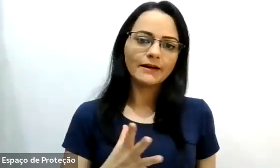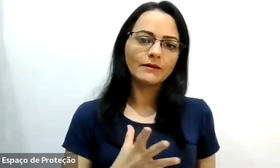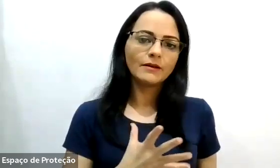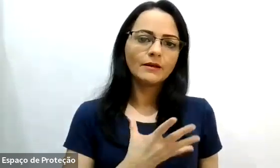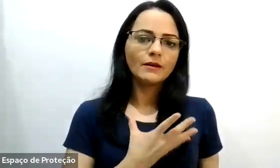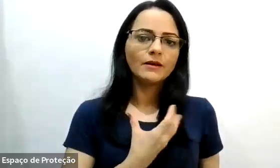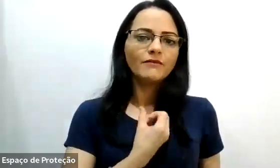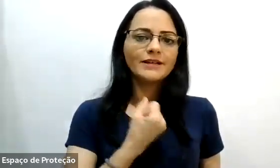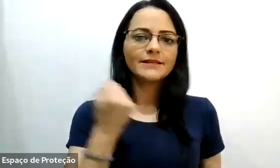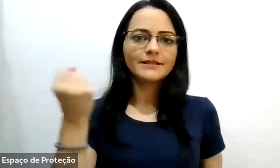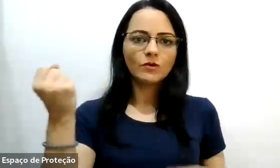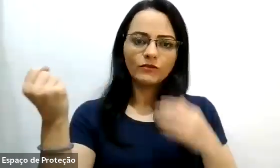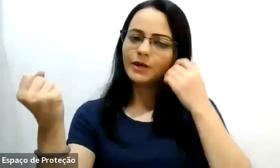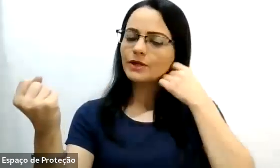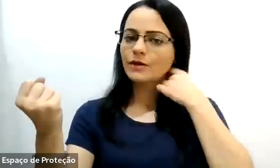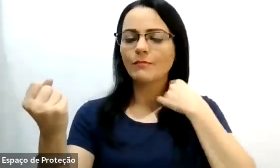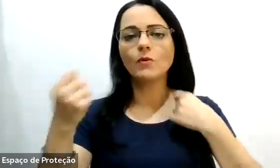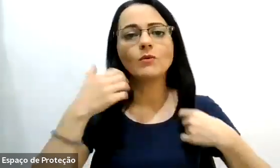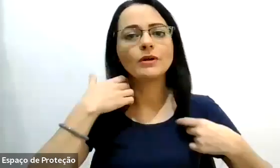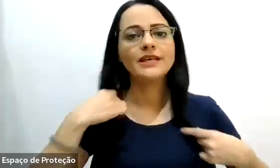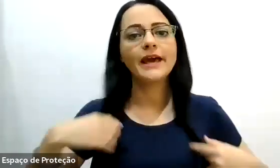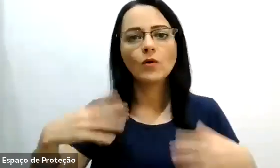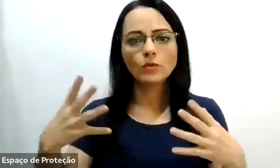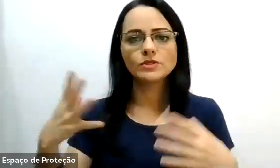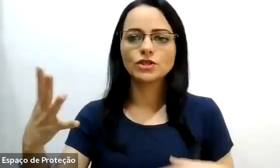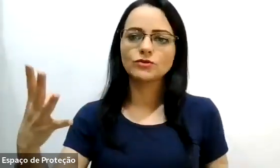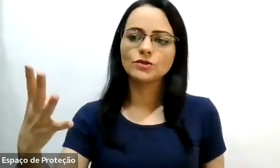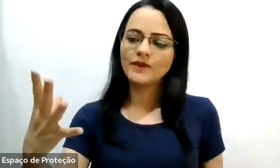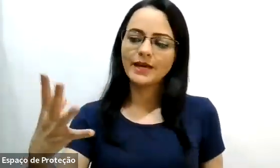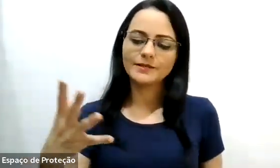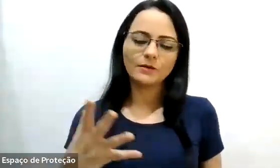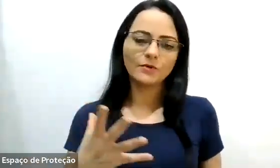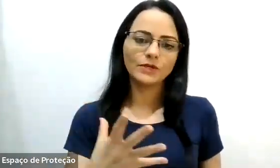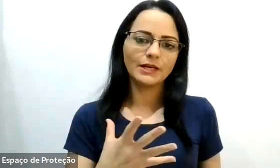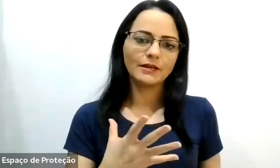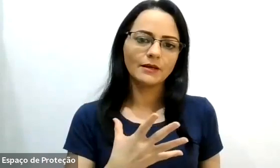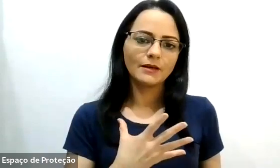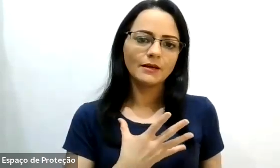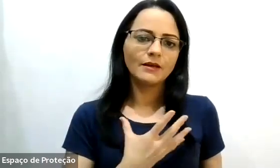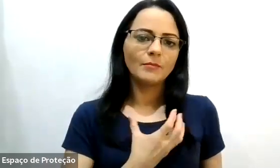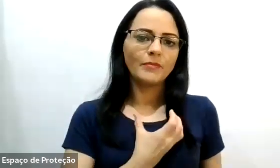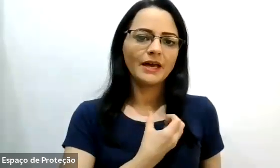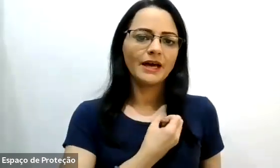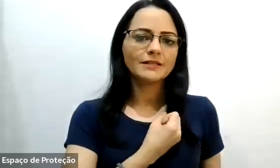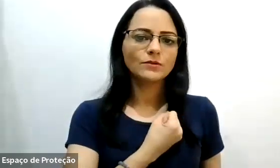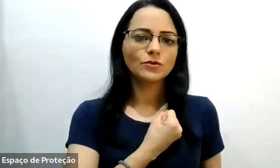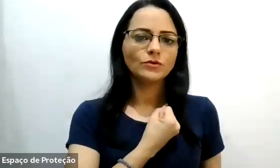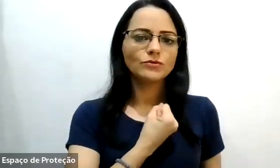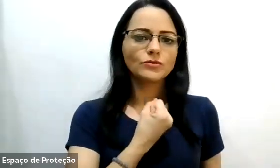salvar faz esse movimento aqui com a mão, que é como se Jesus viesse com a mão dele, pegasse todos os